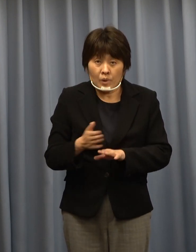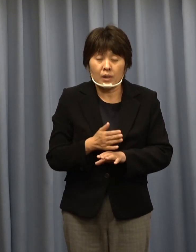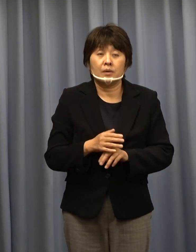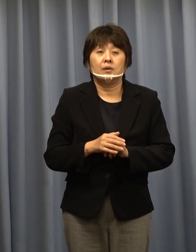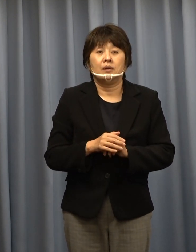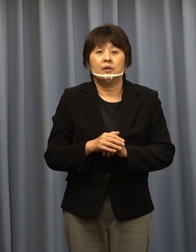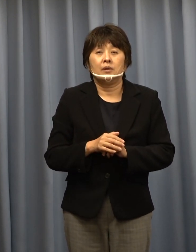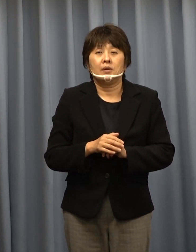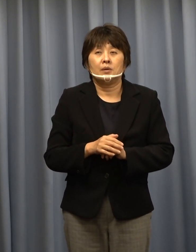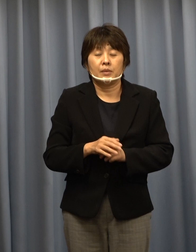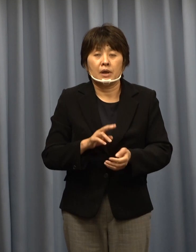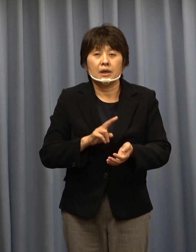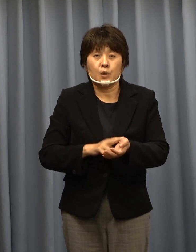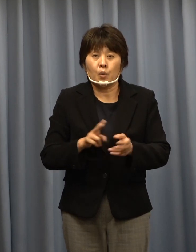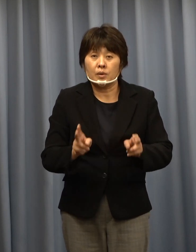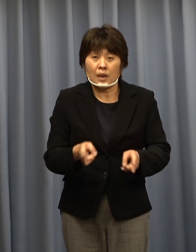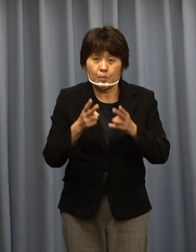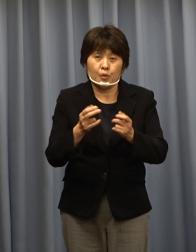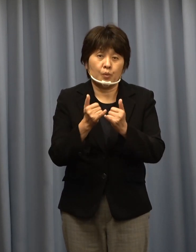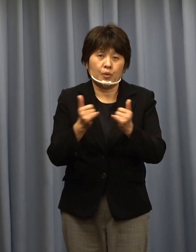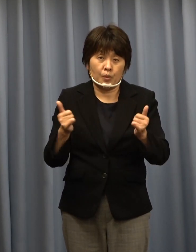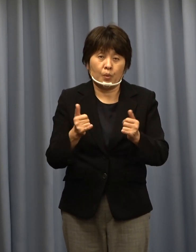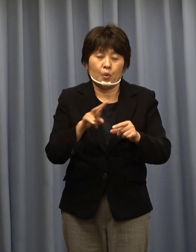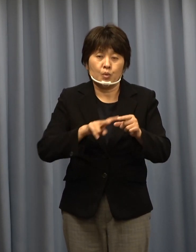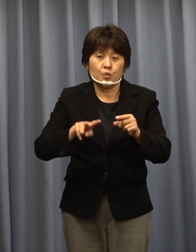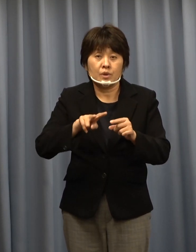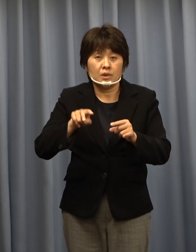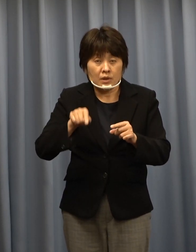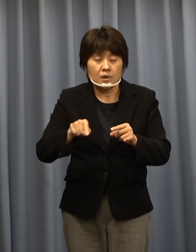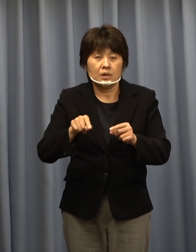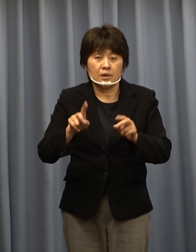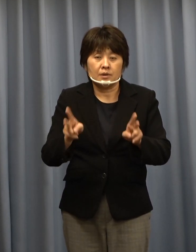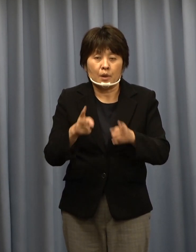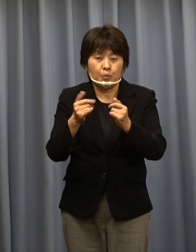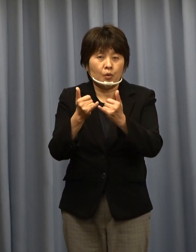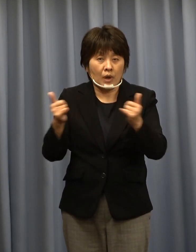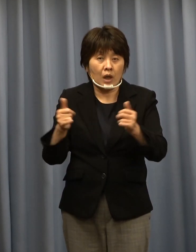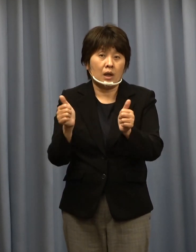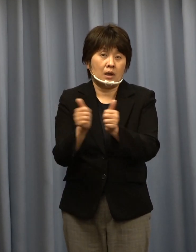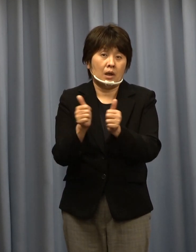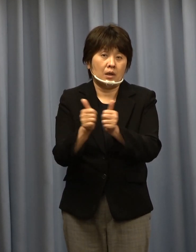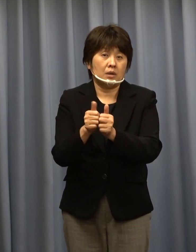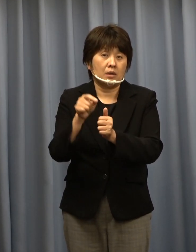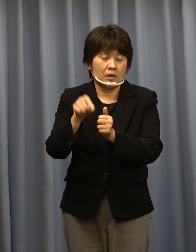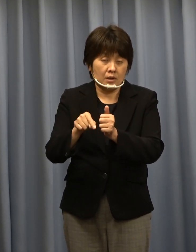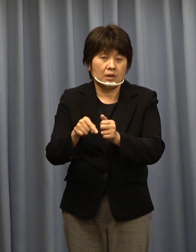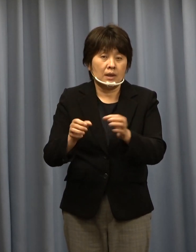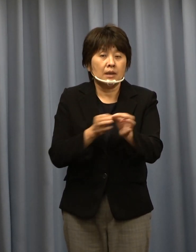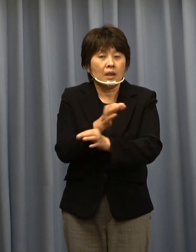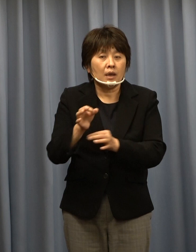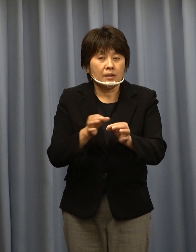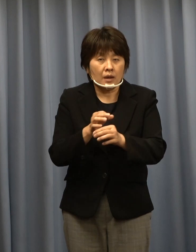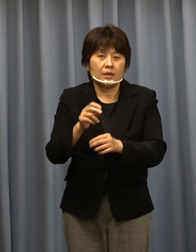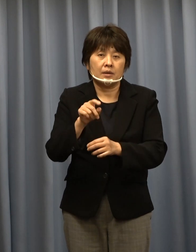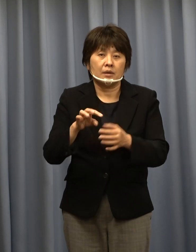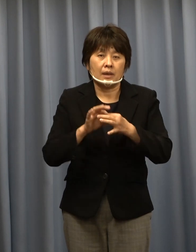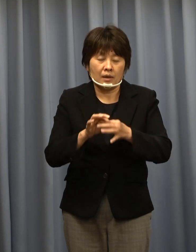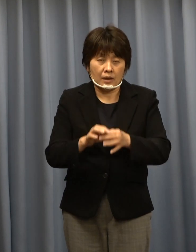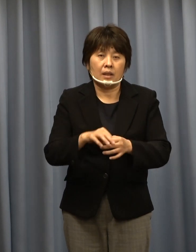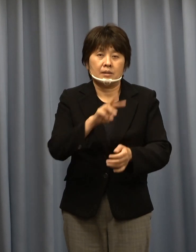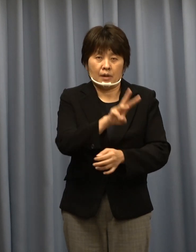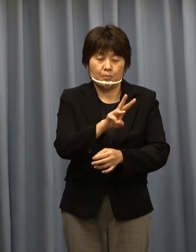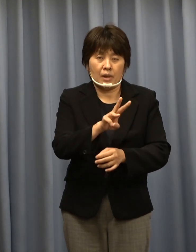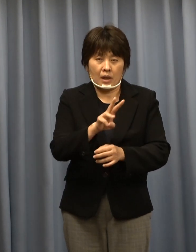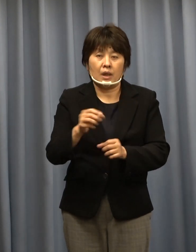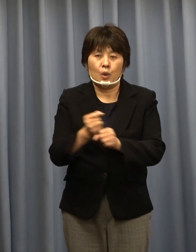での医療を専門とする方々を中心としたこの専門家会合に、経済界より3名、労働界より